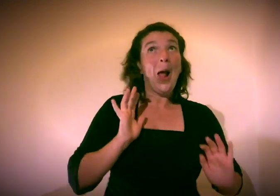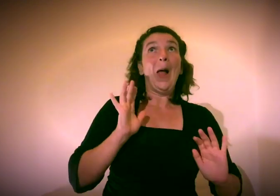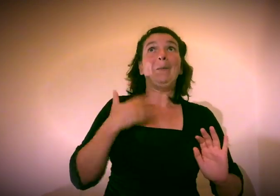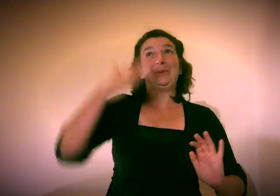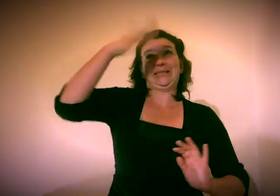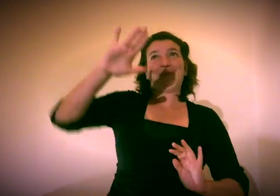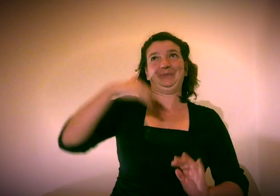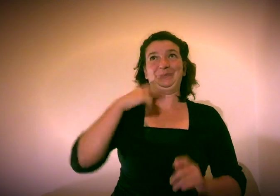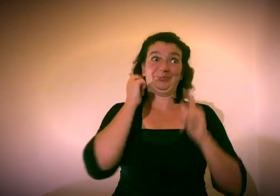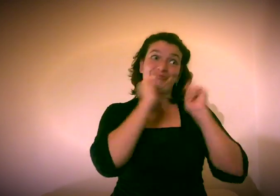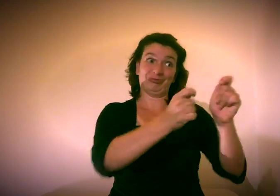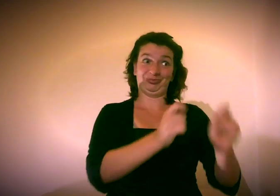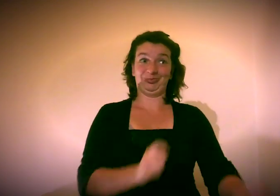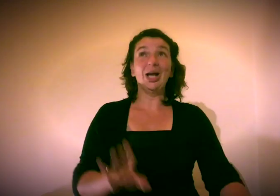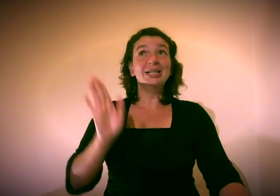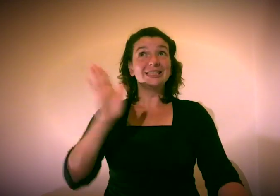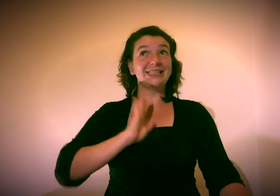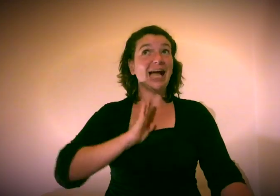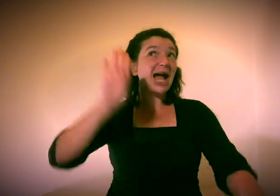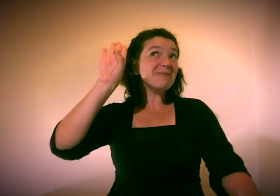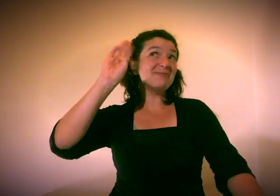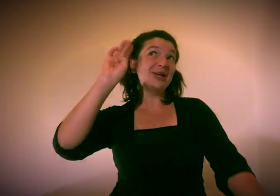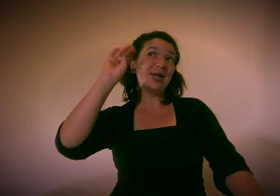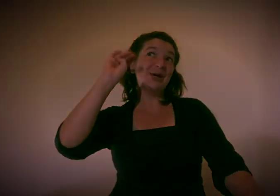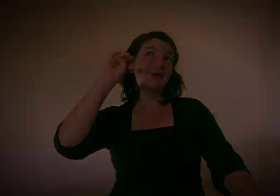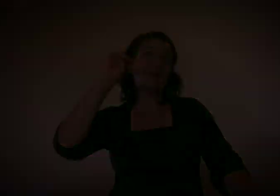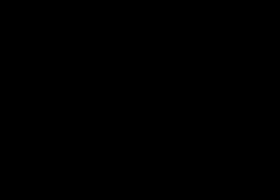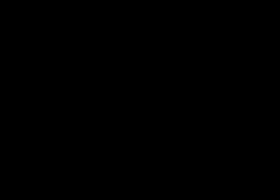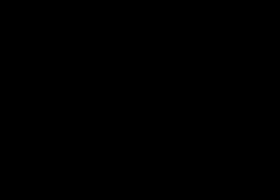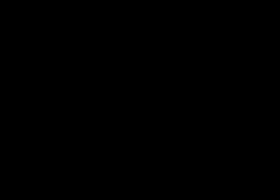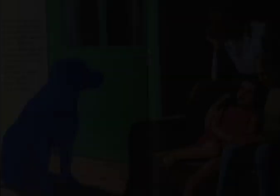Il s'appelle Chien bleu, dit Charlotte.